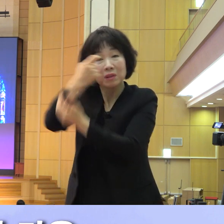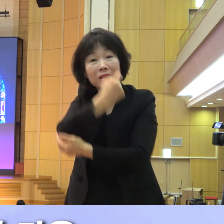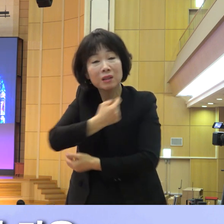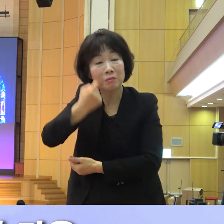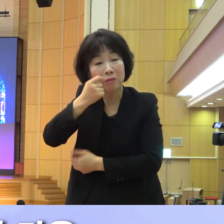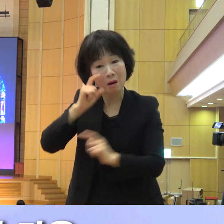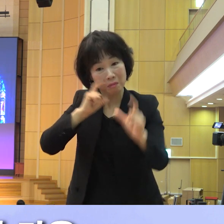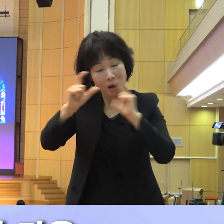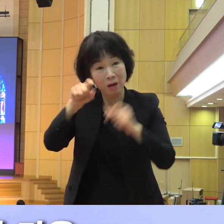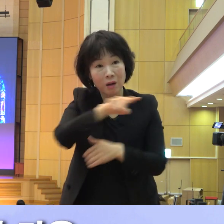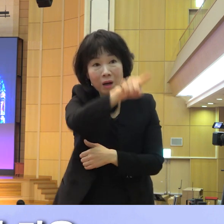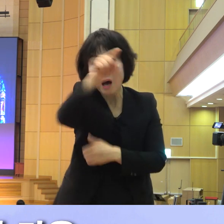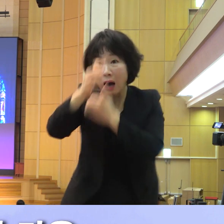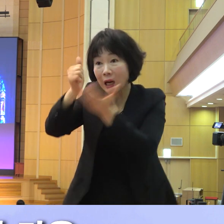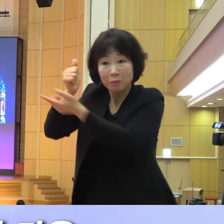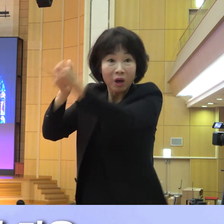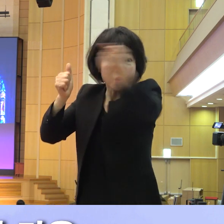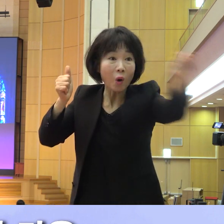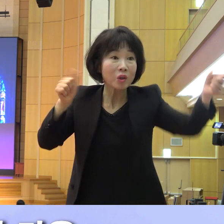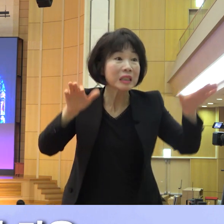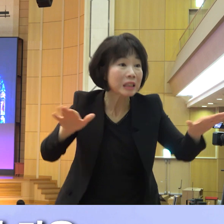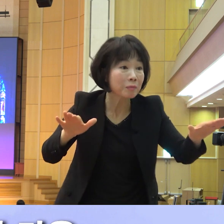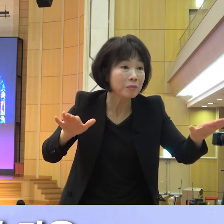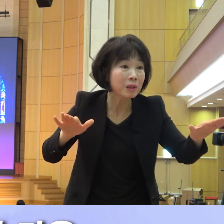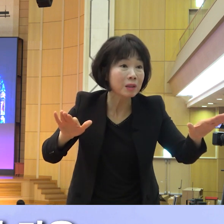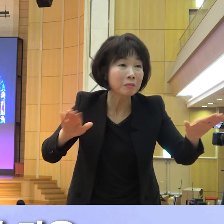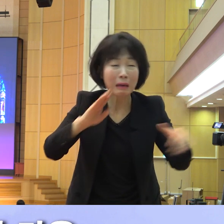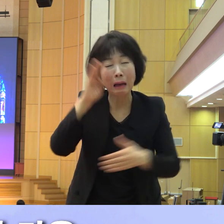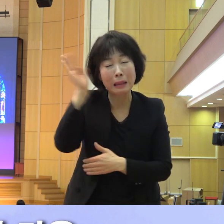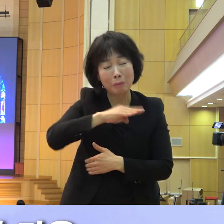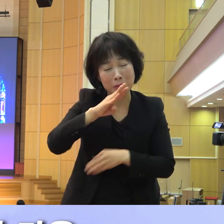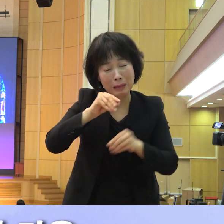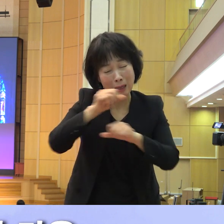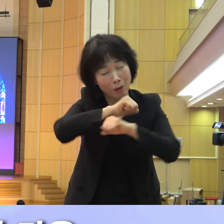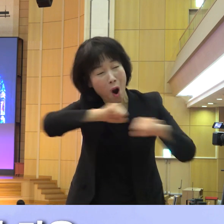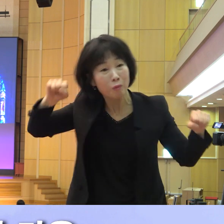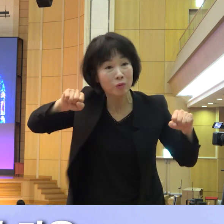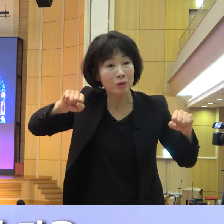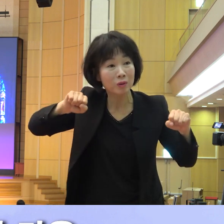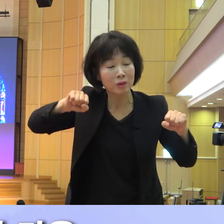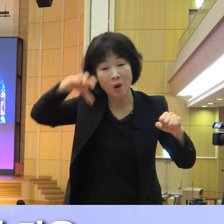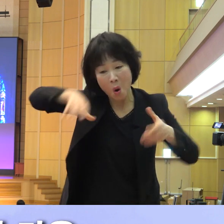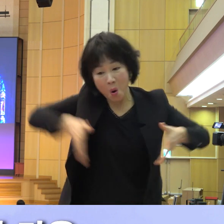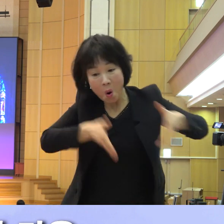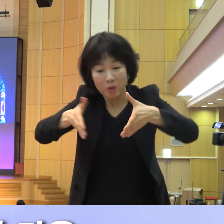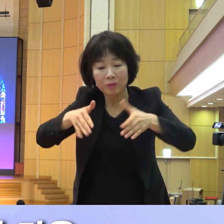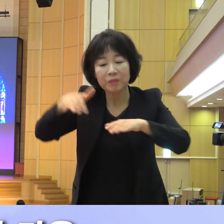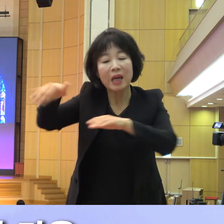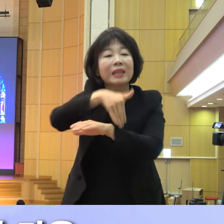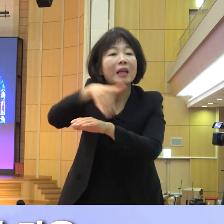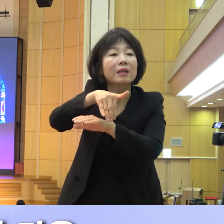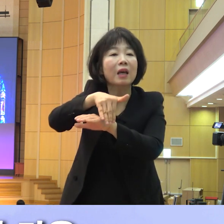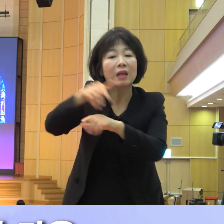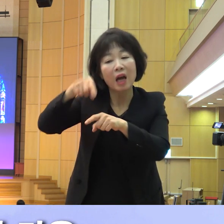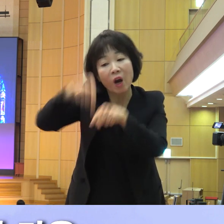하나님이 너희를 광야의 길을 걷게 한 것을 기억하라. 이는